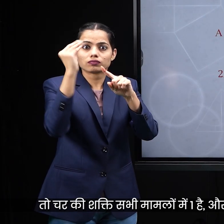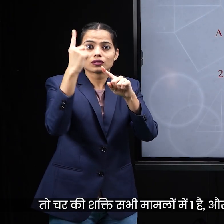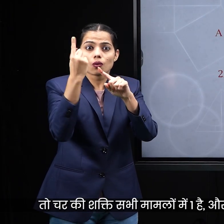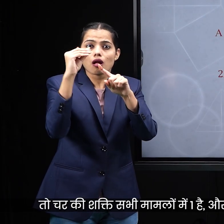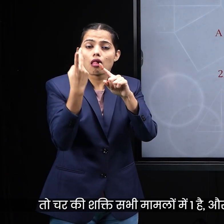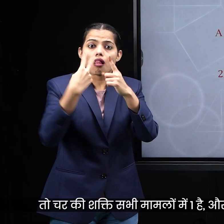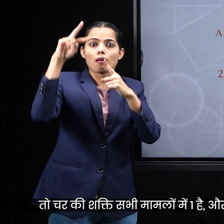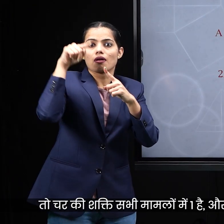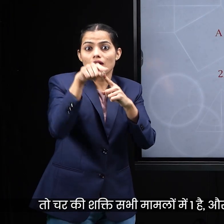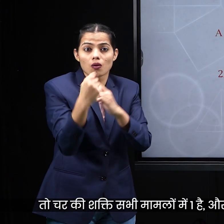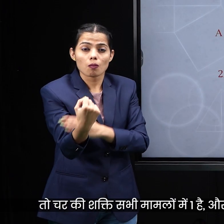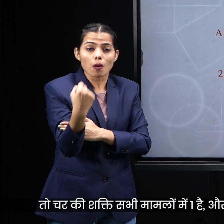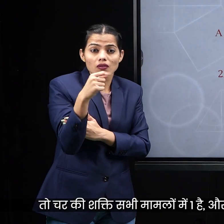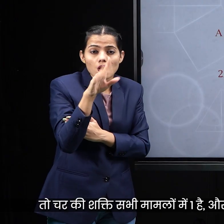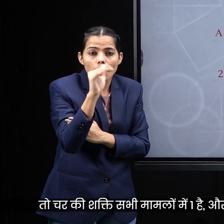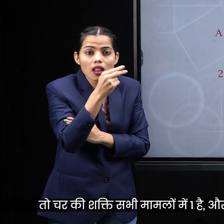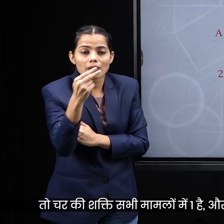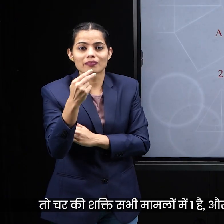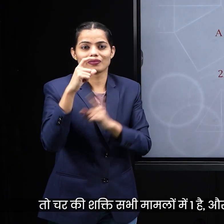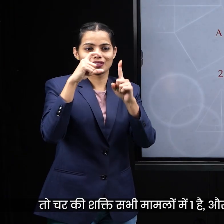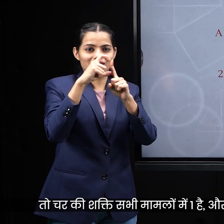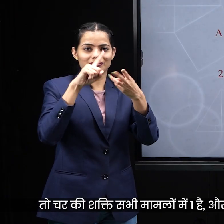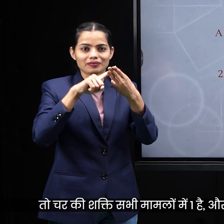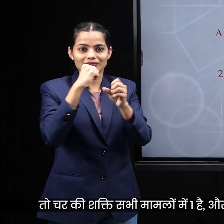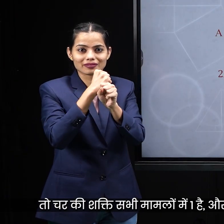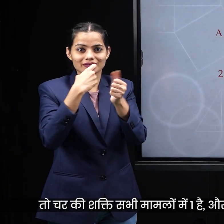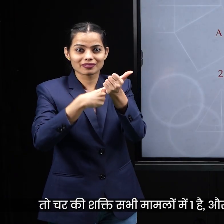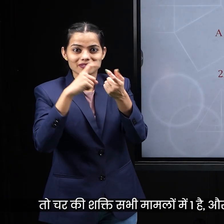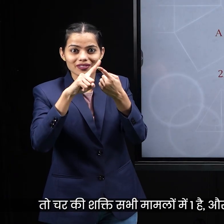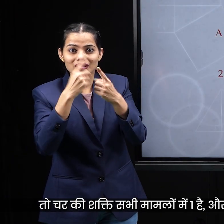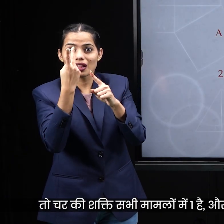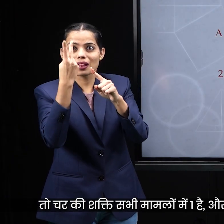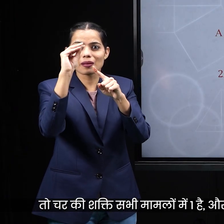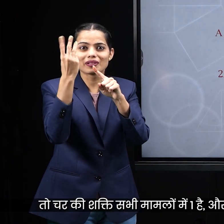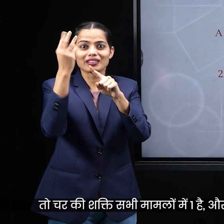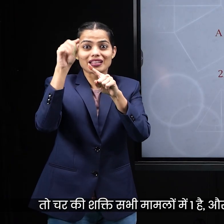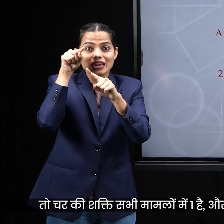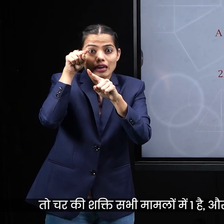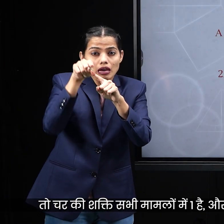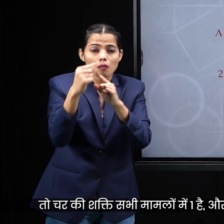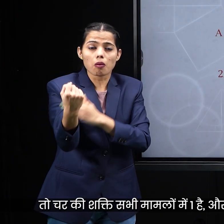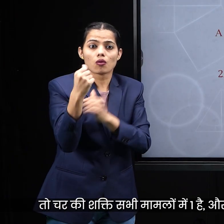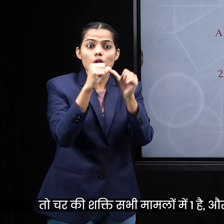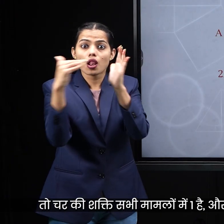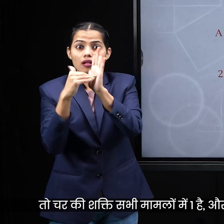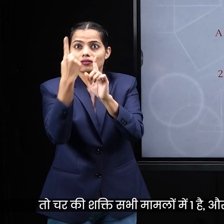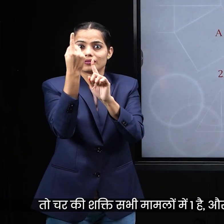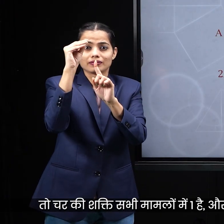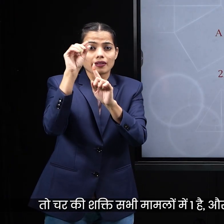शक्ति सभी मामले में है और एक चर की उच्चतम शक्ति है जिसे बहुपद की डिग्री